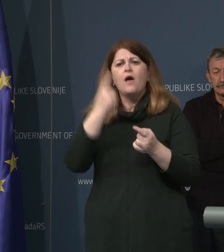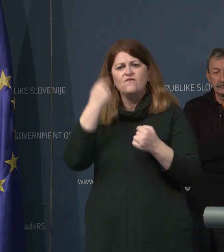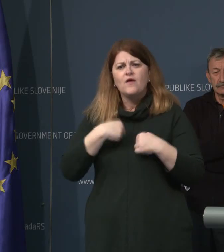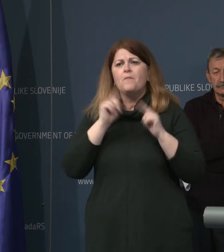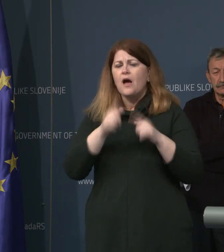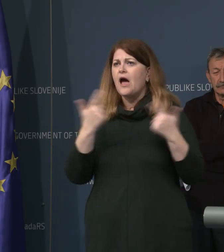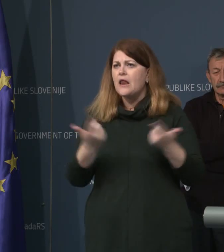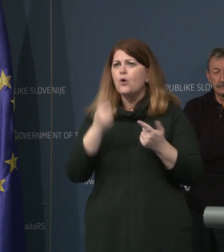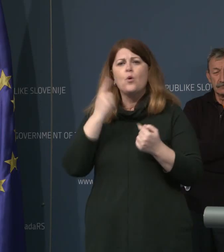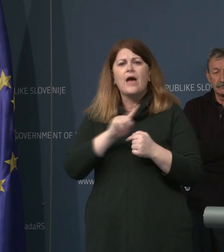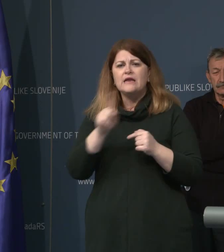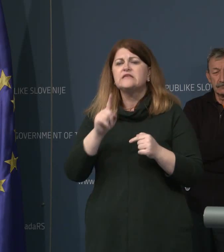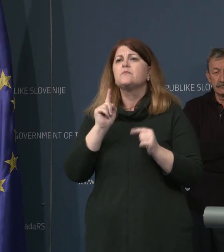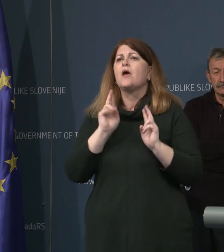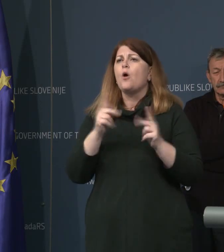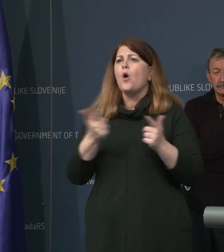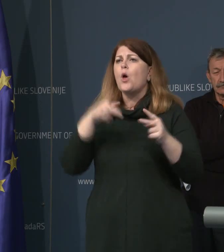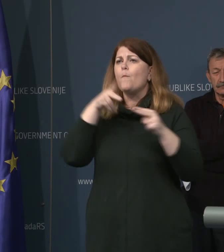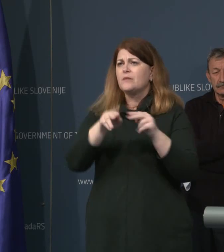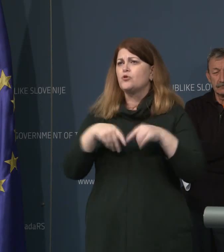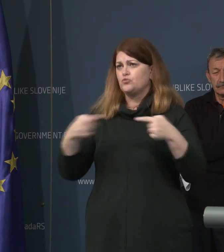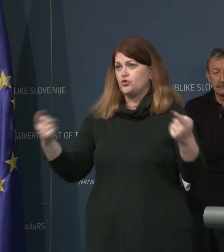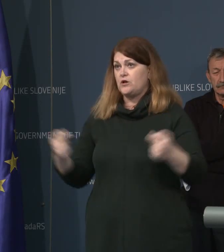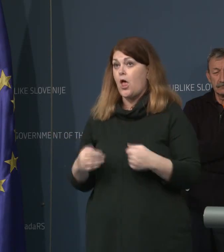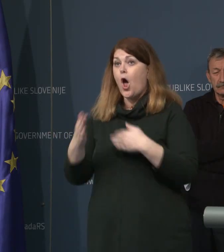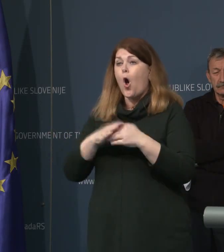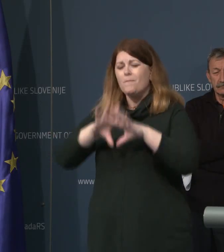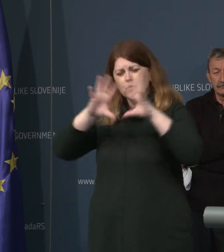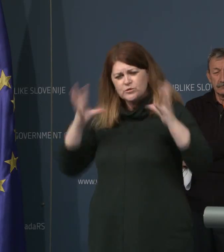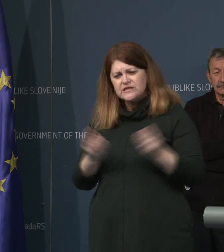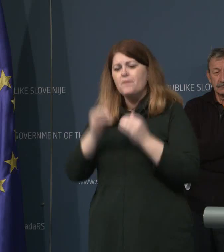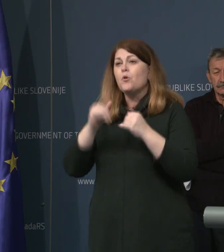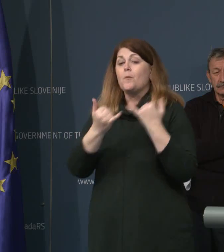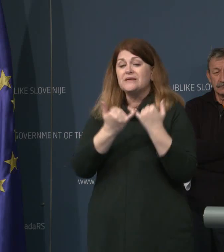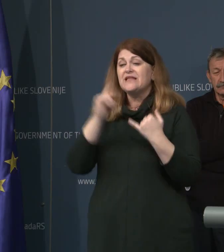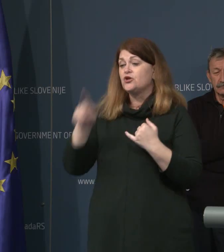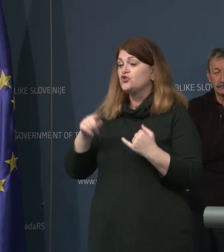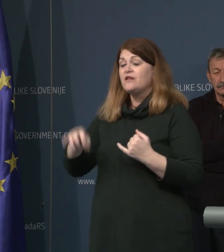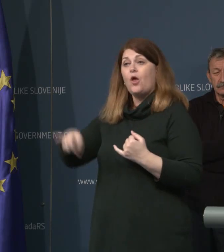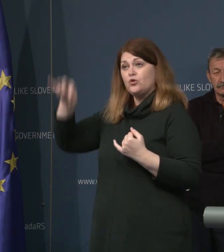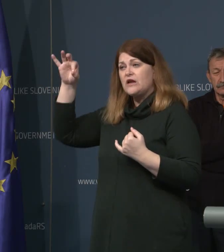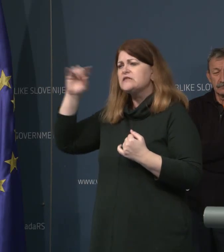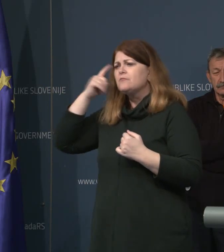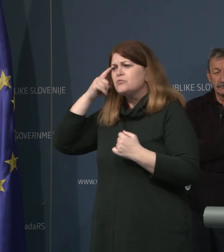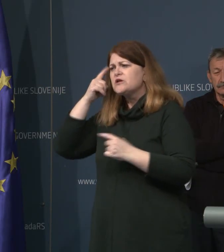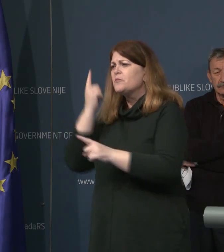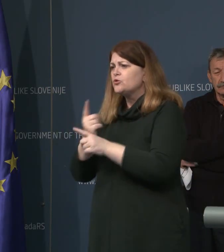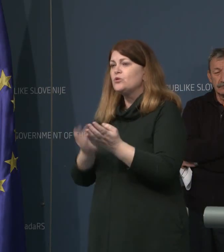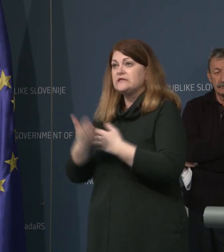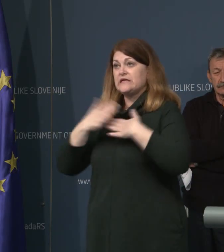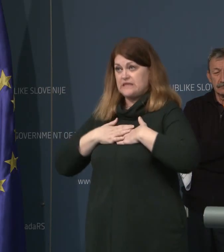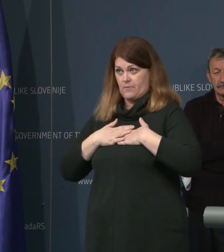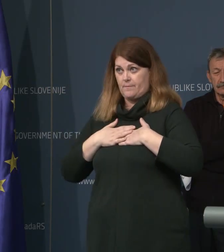potrebni, da preprečimo širjenje. Ob vsem tem moramo seveda starši in odrasli poskrbeti tudi